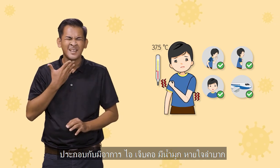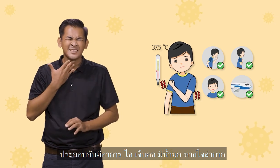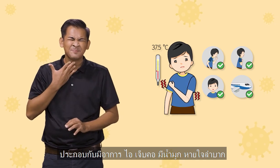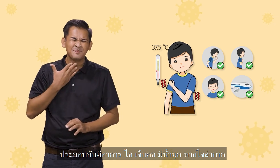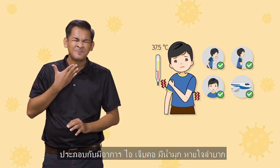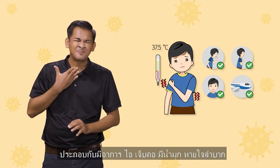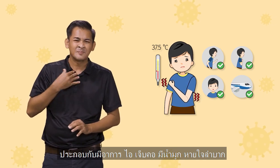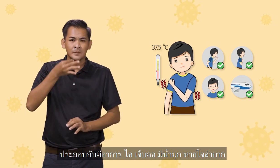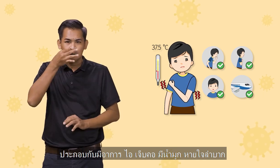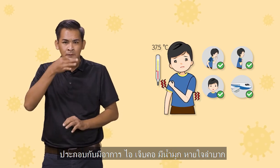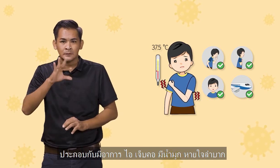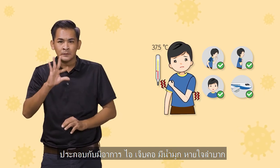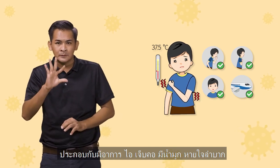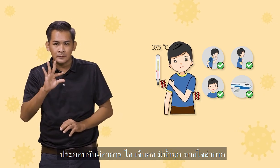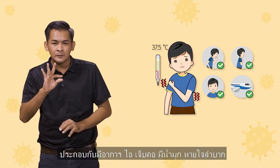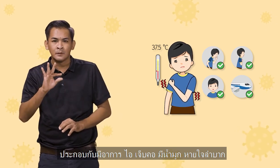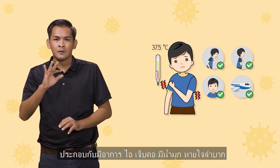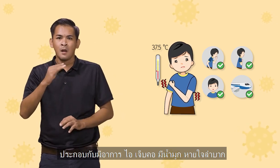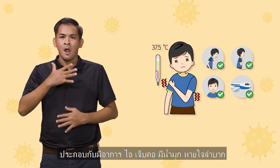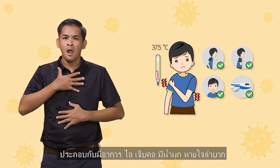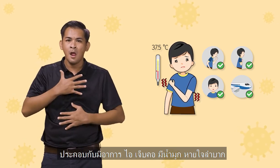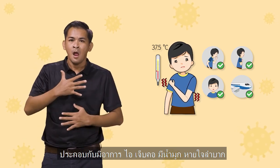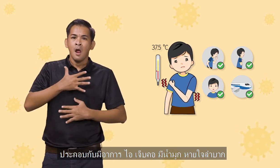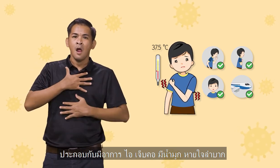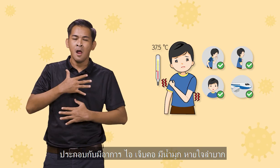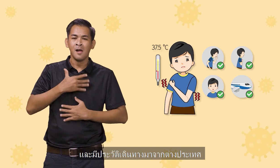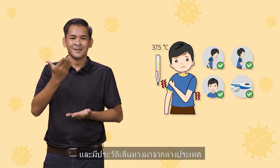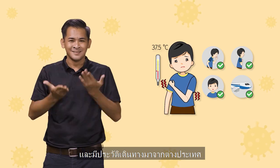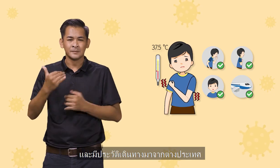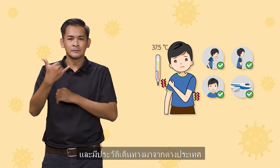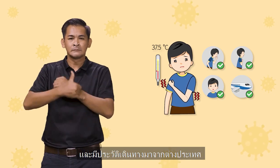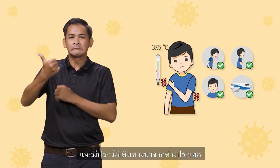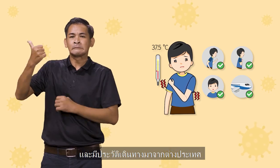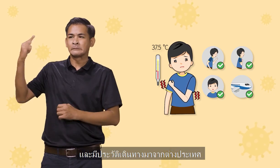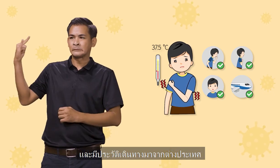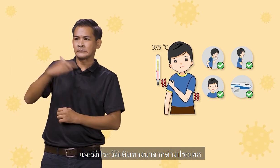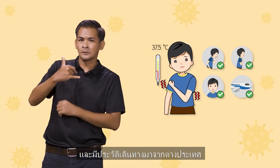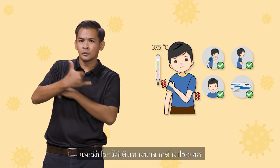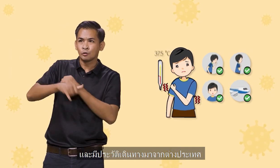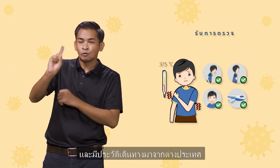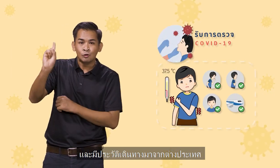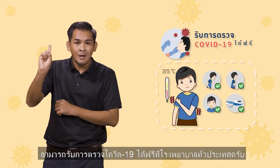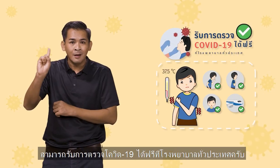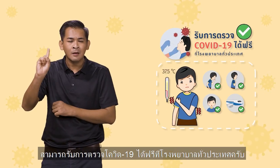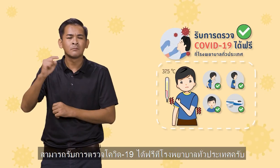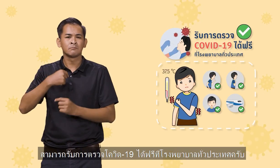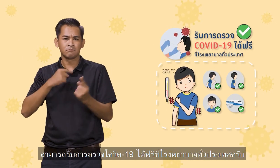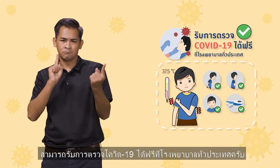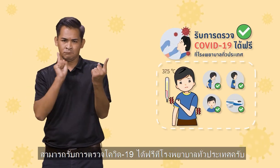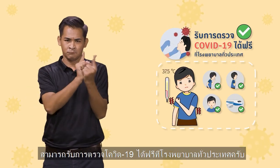ไอเจ็บคอมีน้ำมูกหายใจลำบากและมีประวัติเดินทางมาจากต่างประเทศสามารถรับการตรวจโควิด